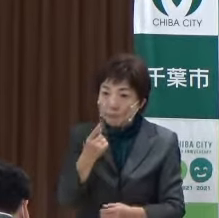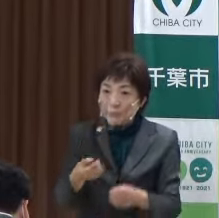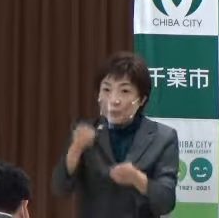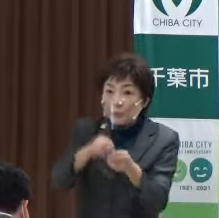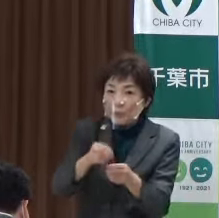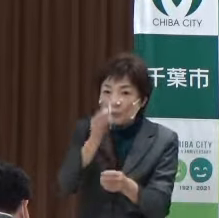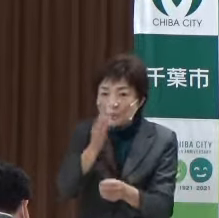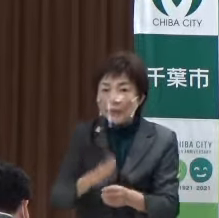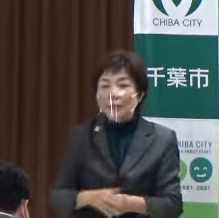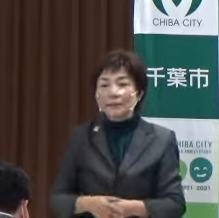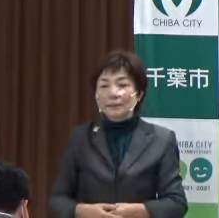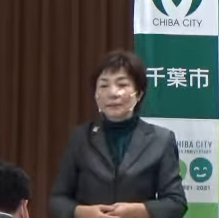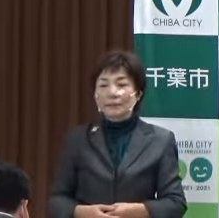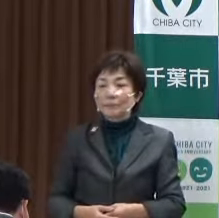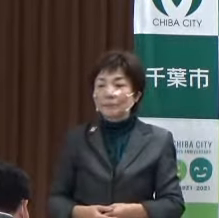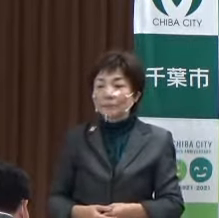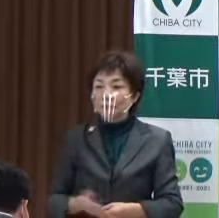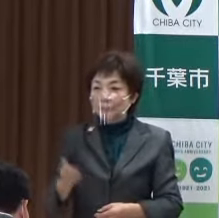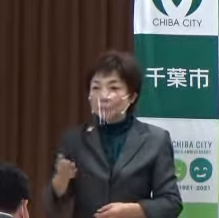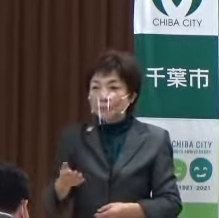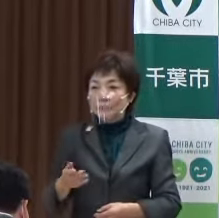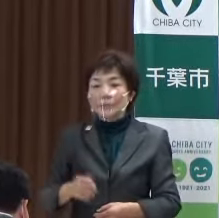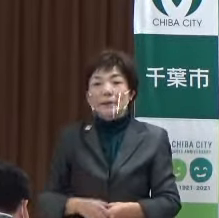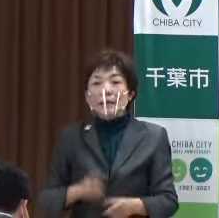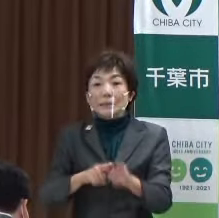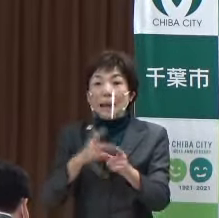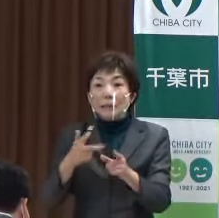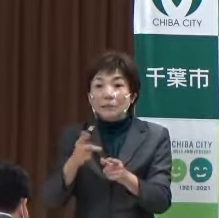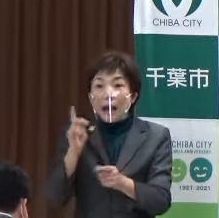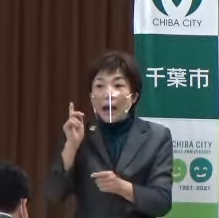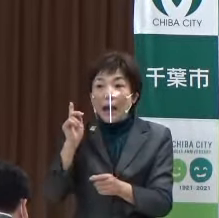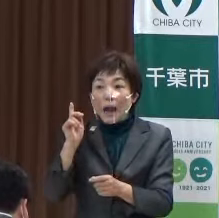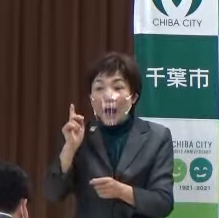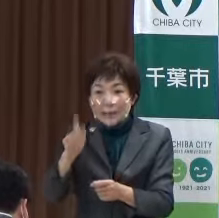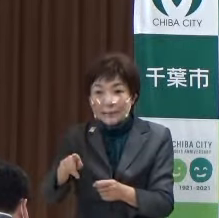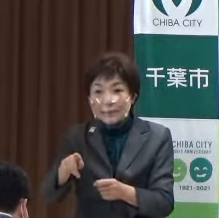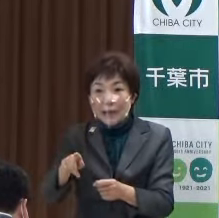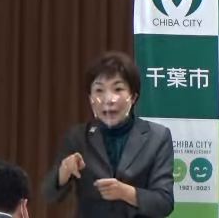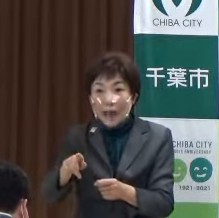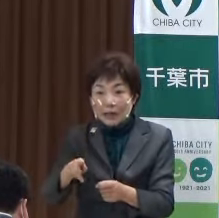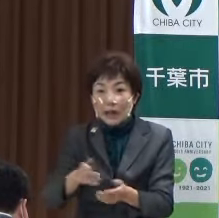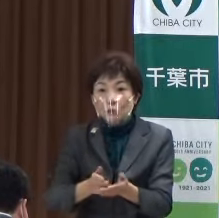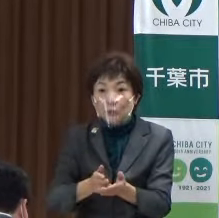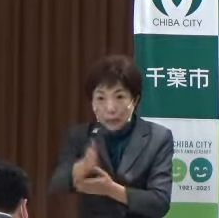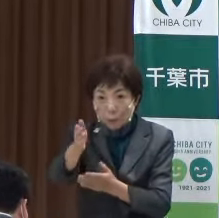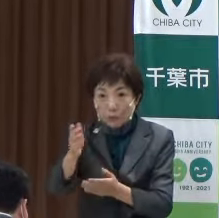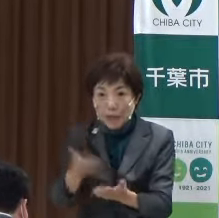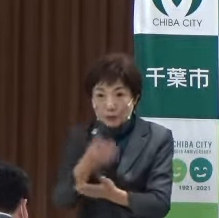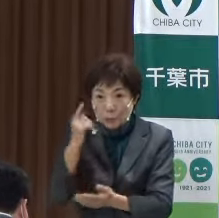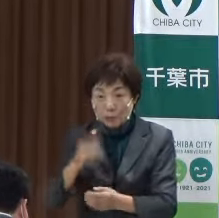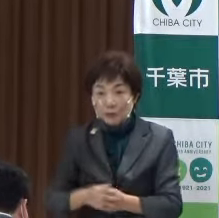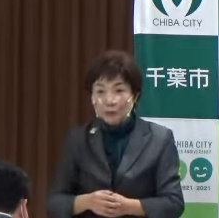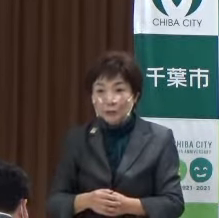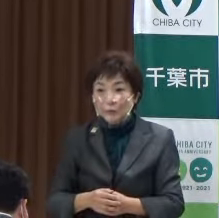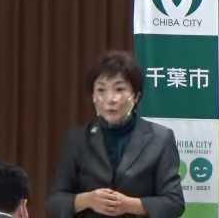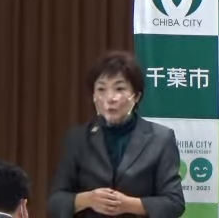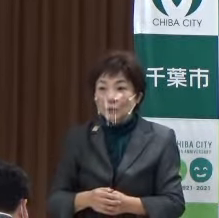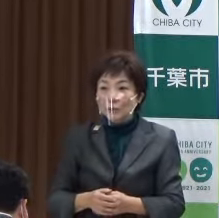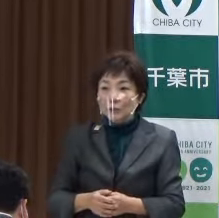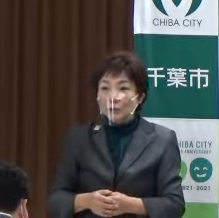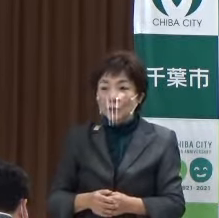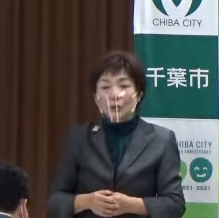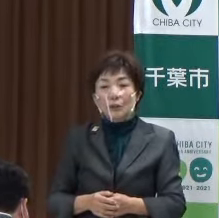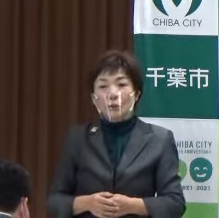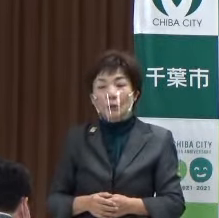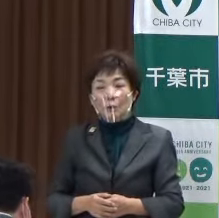ます。続けて恐縮なんですけれども、千葉市は明日が学校のスタートになるかと思うんですけれども、ちょっとここは市教委さんの部